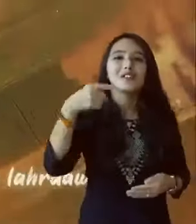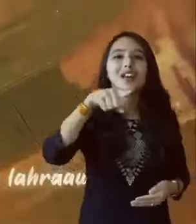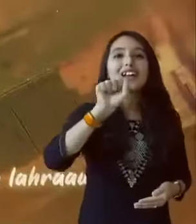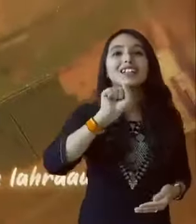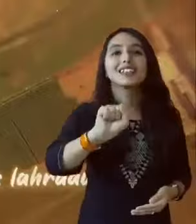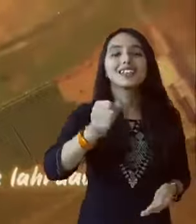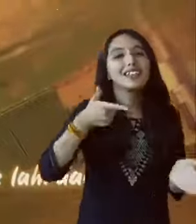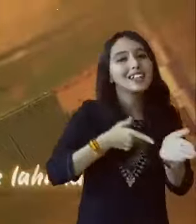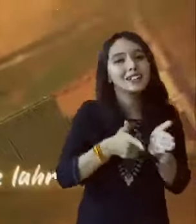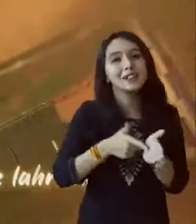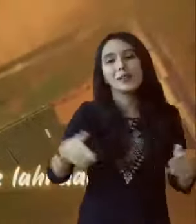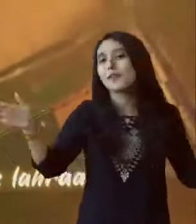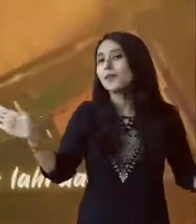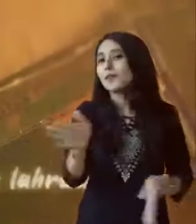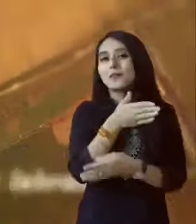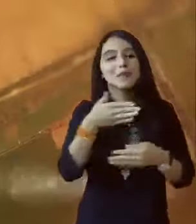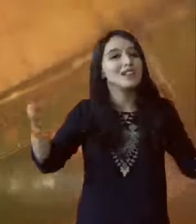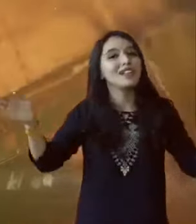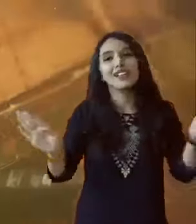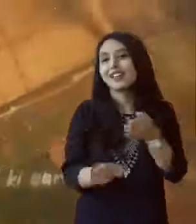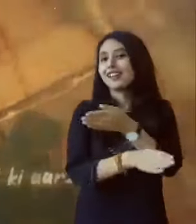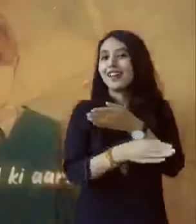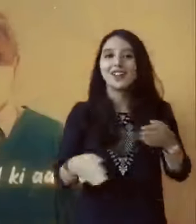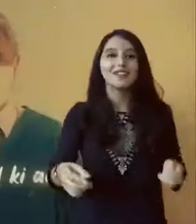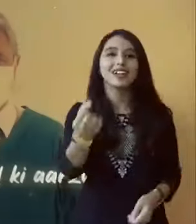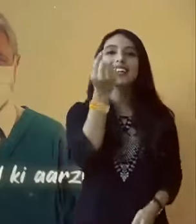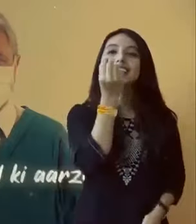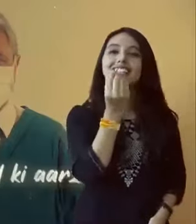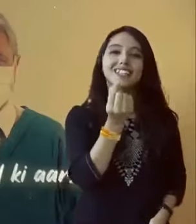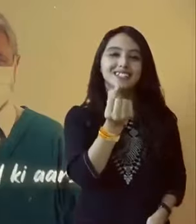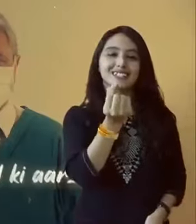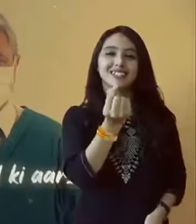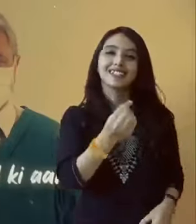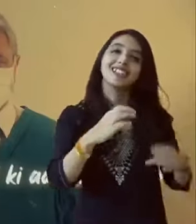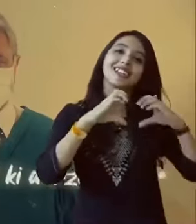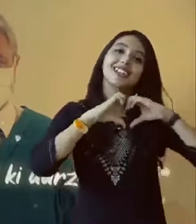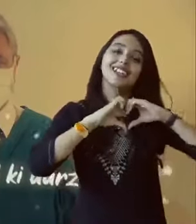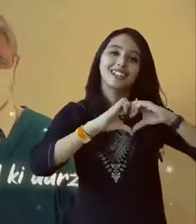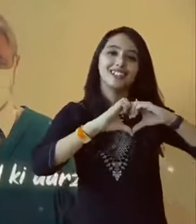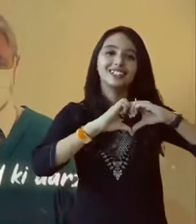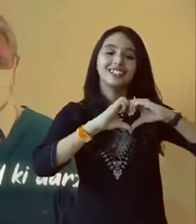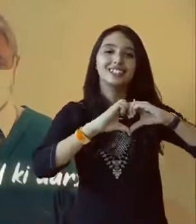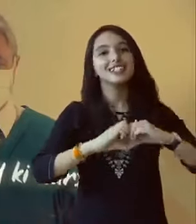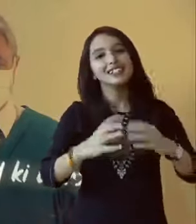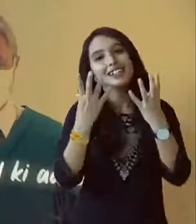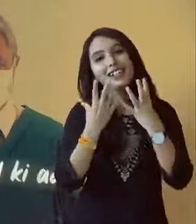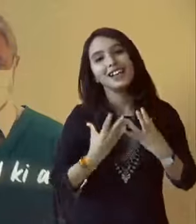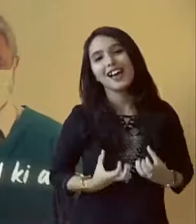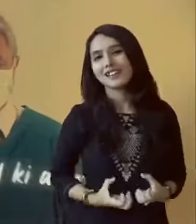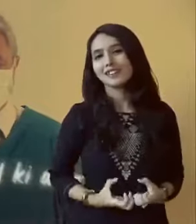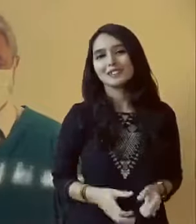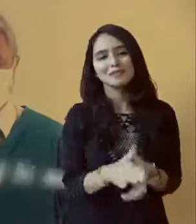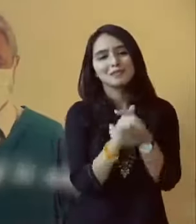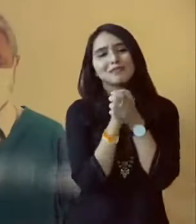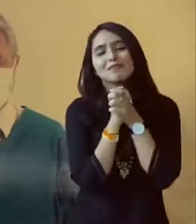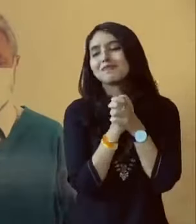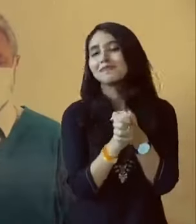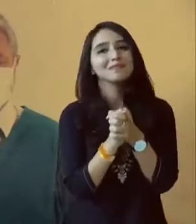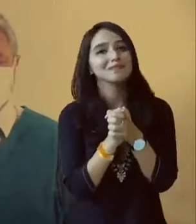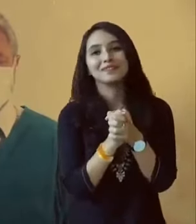तेरे खेतों में लहरावा इतनी सी है दिल की आरजू